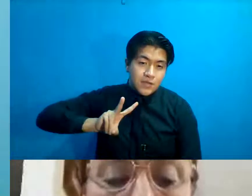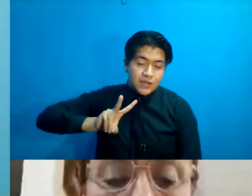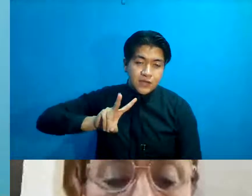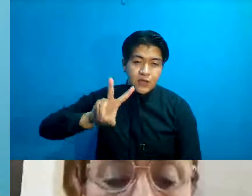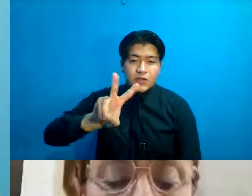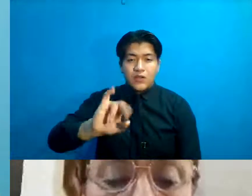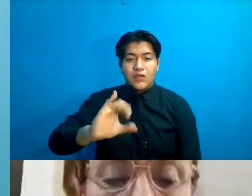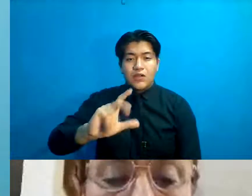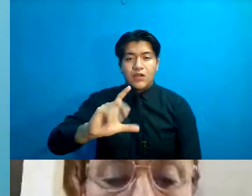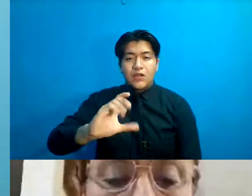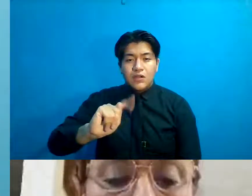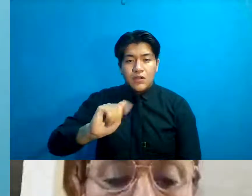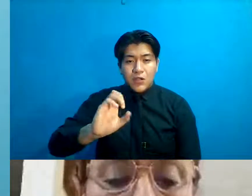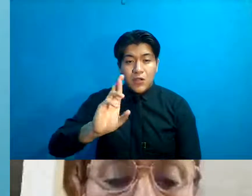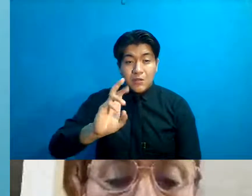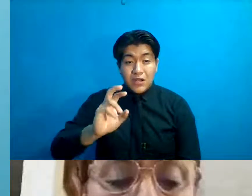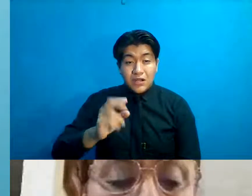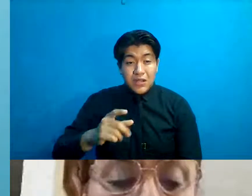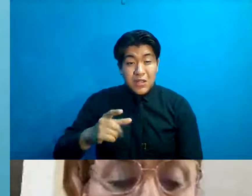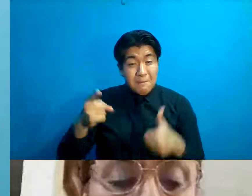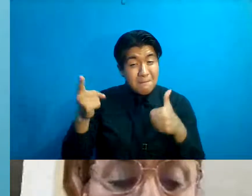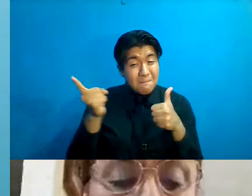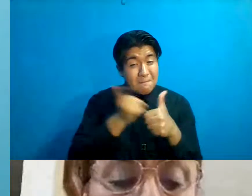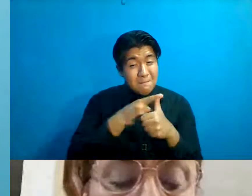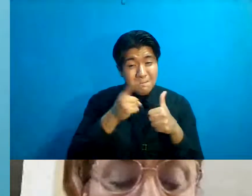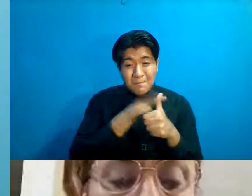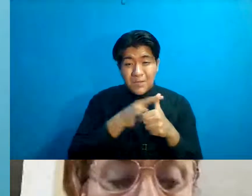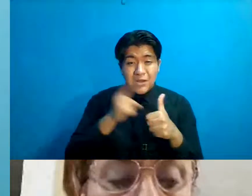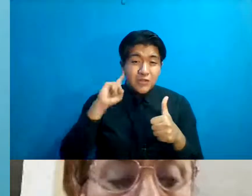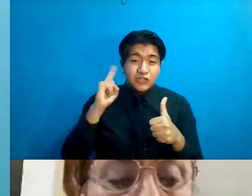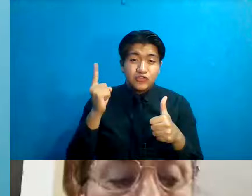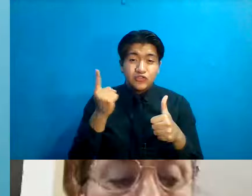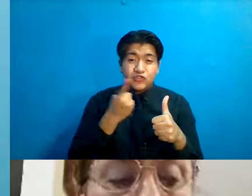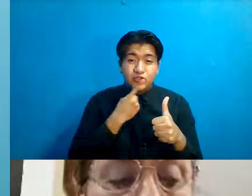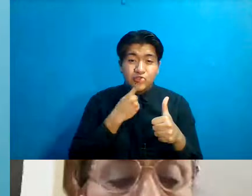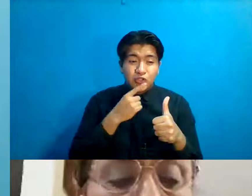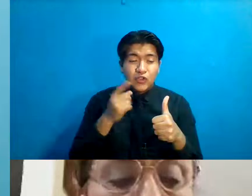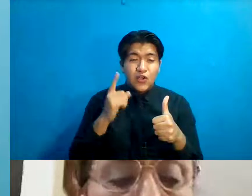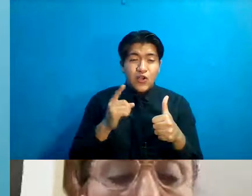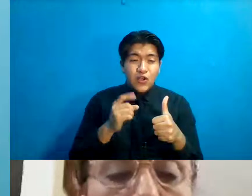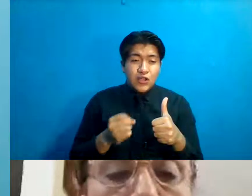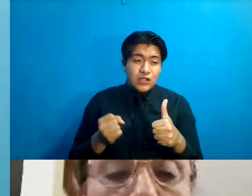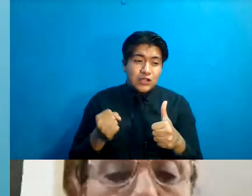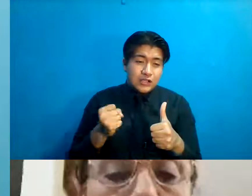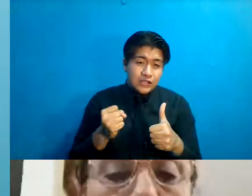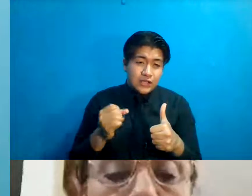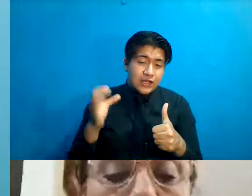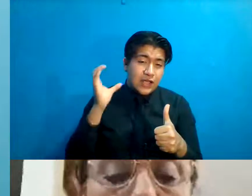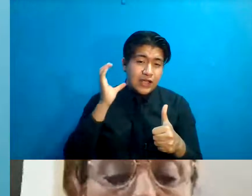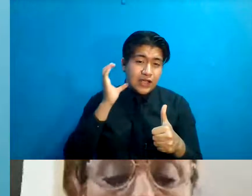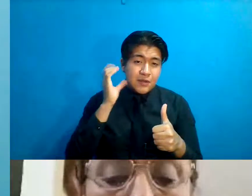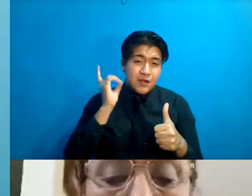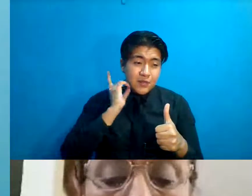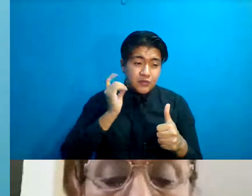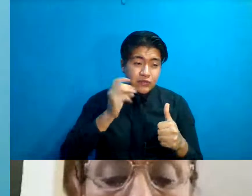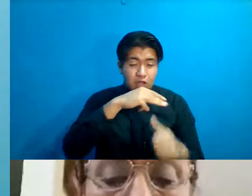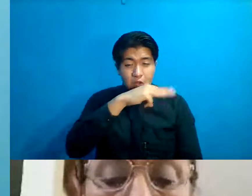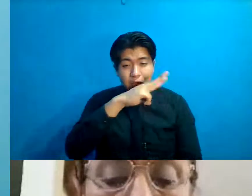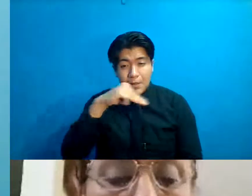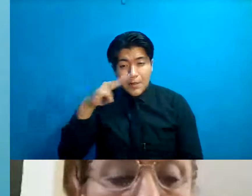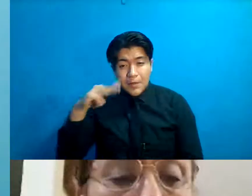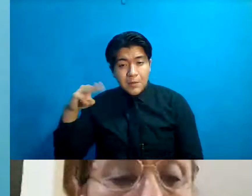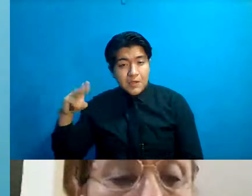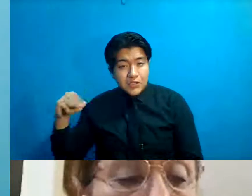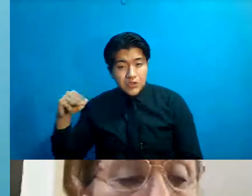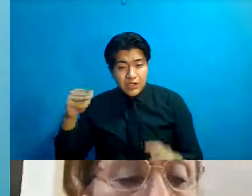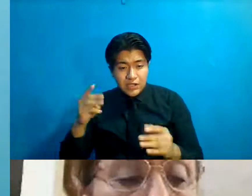es el primer sordo a nivel nacional en ocupar un curul en el Congreso en el estado de Michoacán. Es decir,